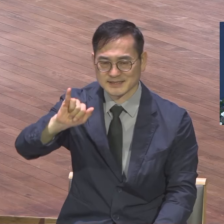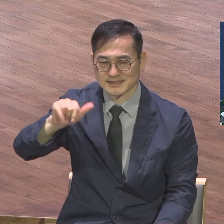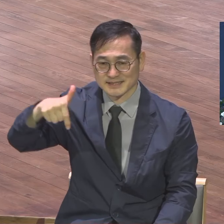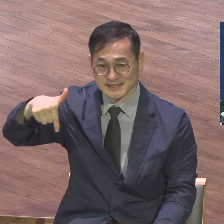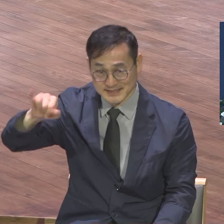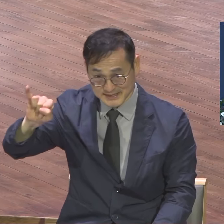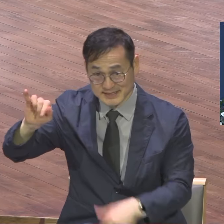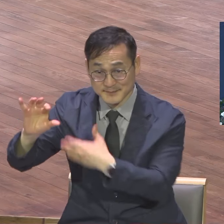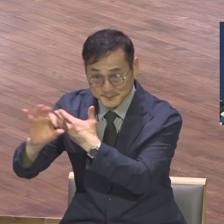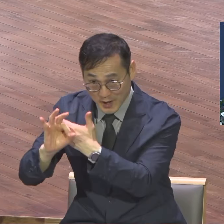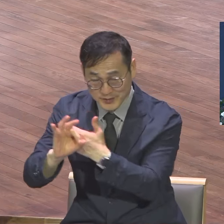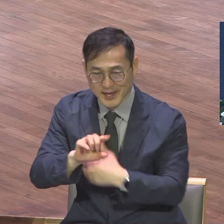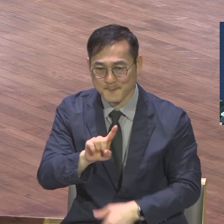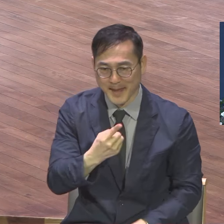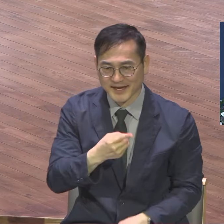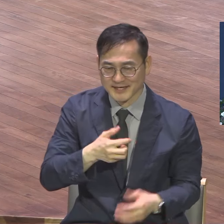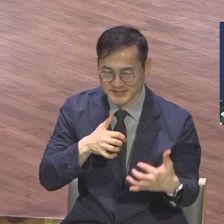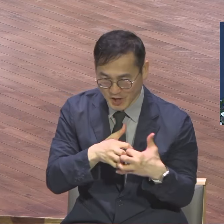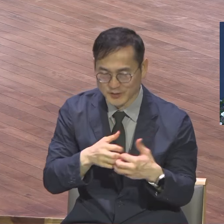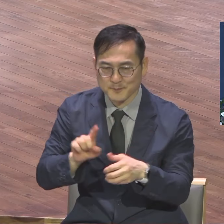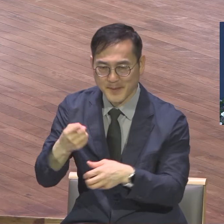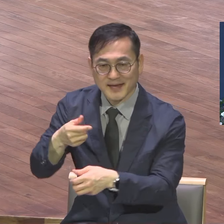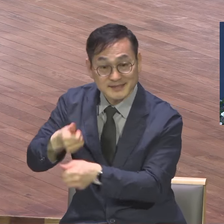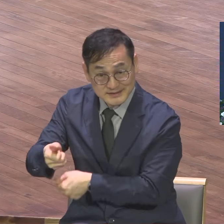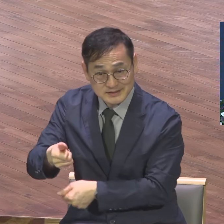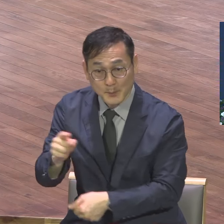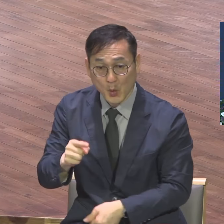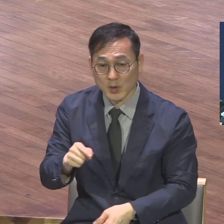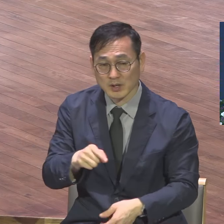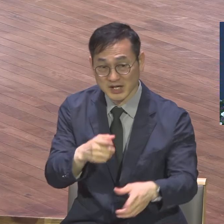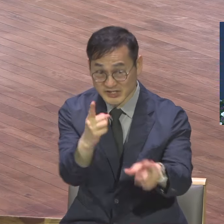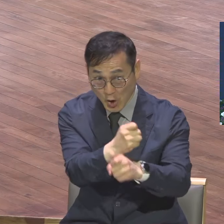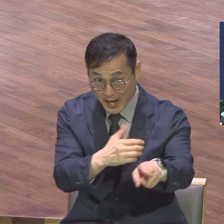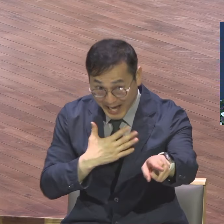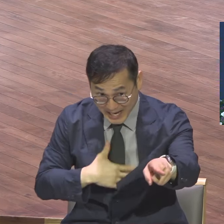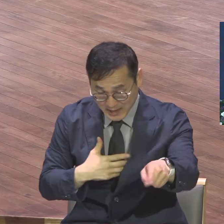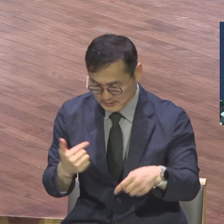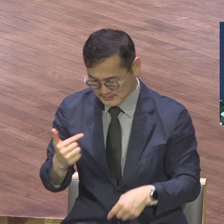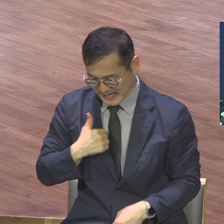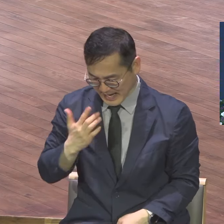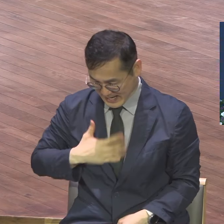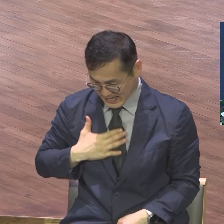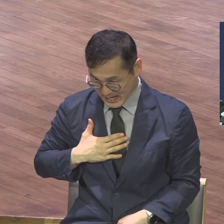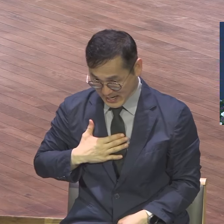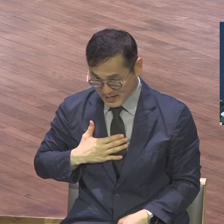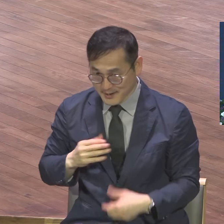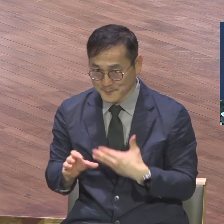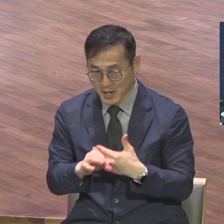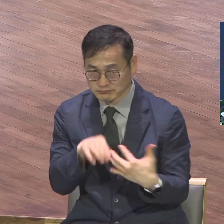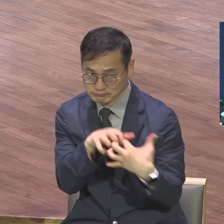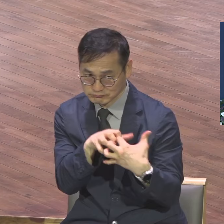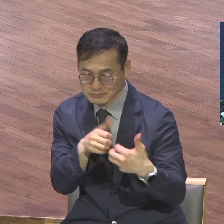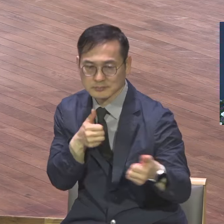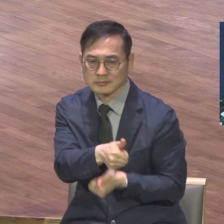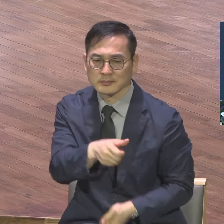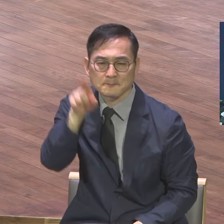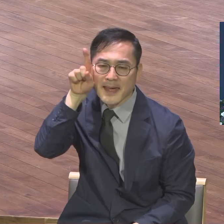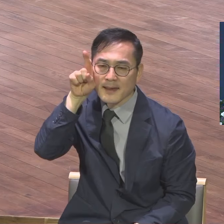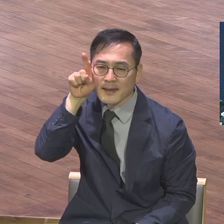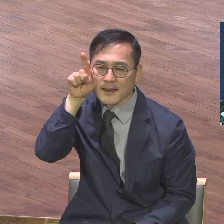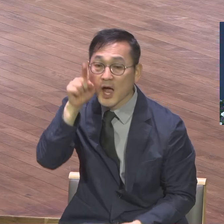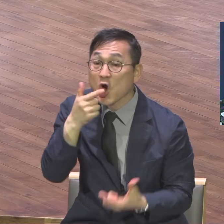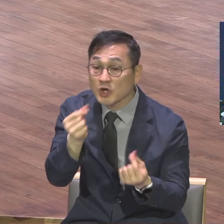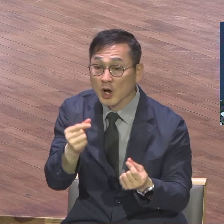알고 나를 알면 백번 싸워도 다 이긴다. 여러분요 이제는 내가 누군지 알았잖아요. 내가 이제 하나님 자녀잖아요. 내가 누군지,